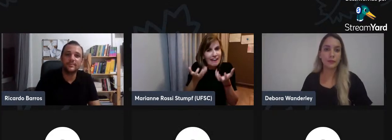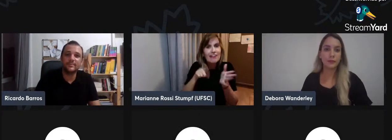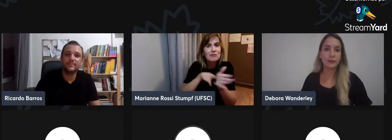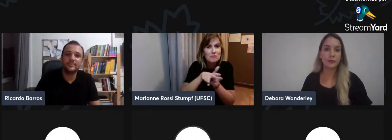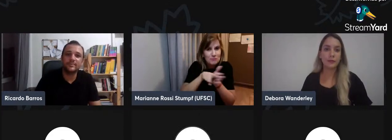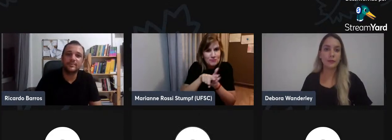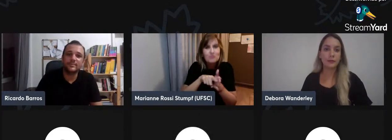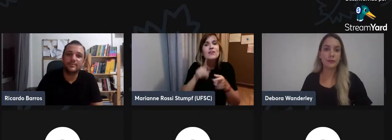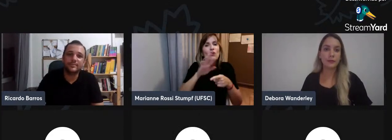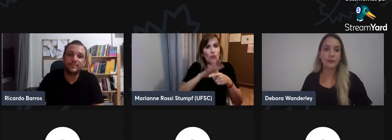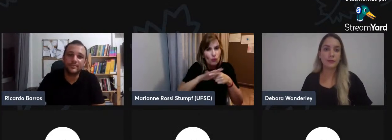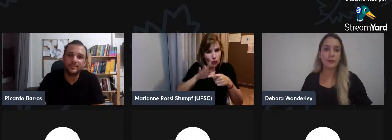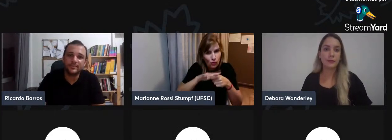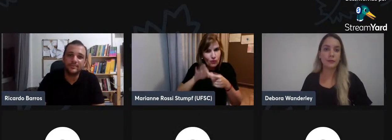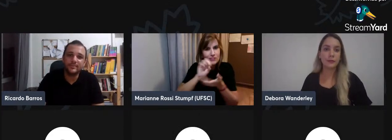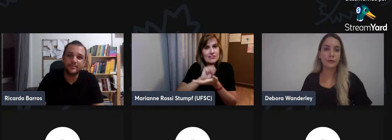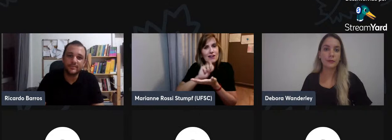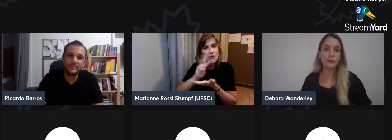Então,